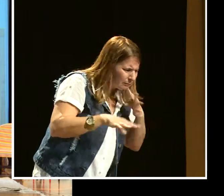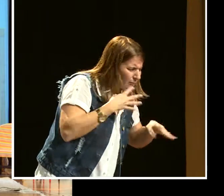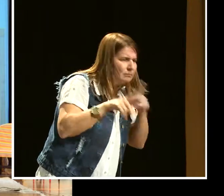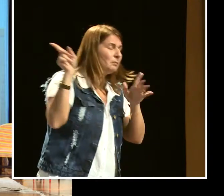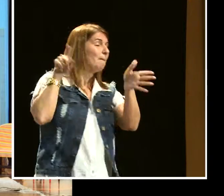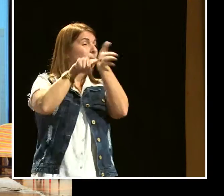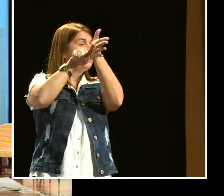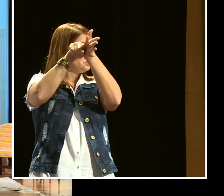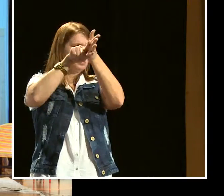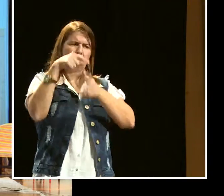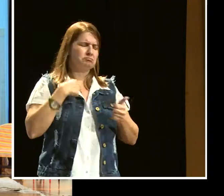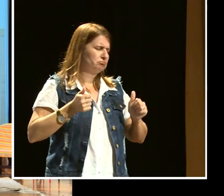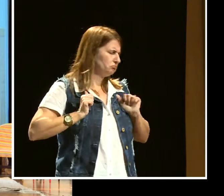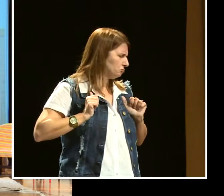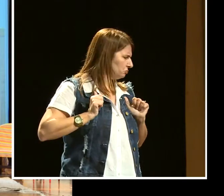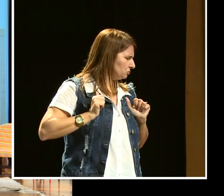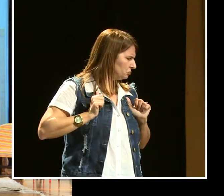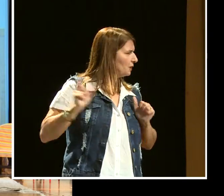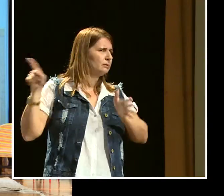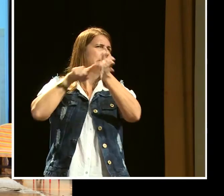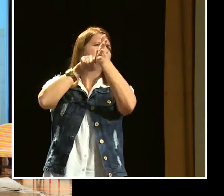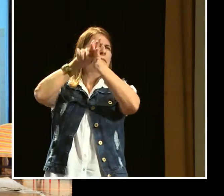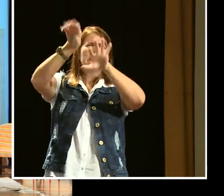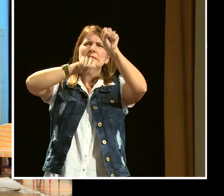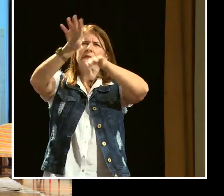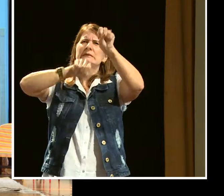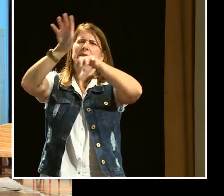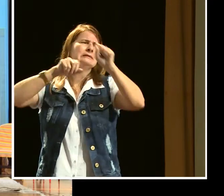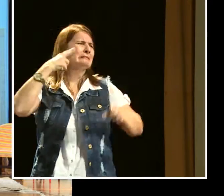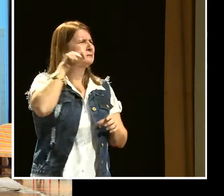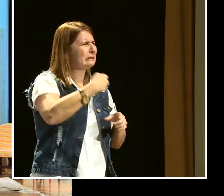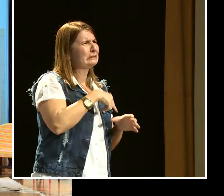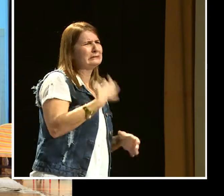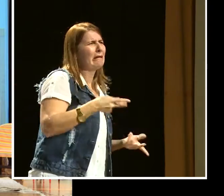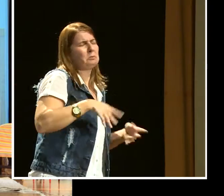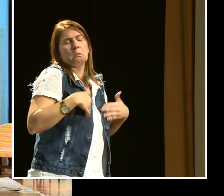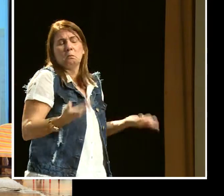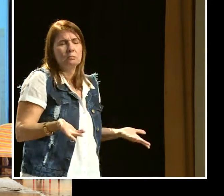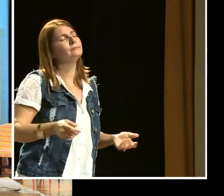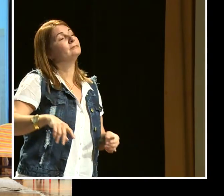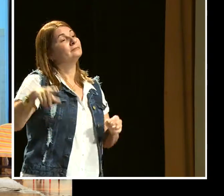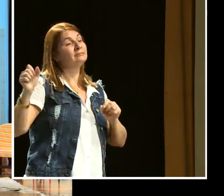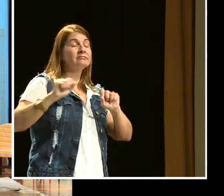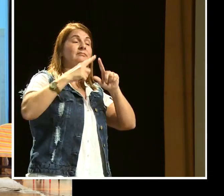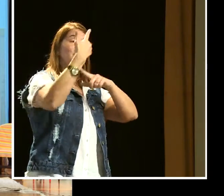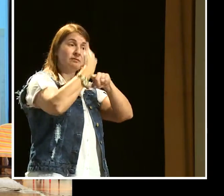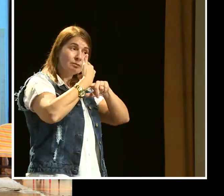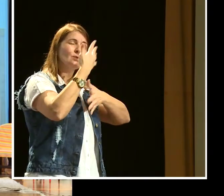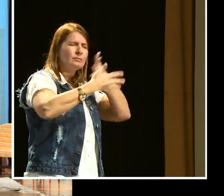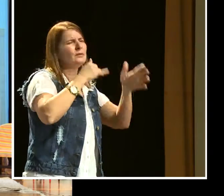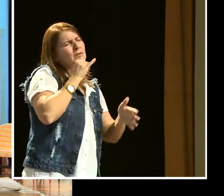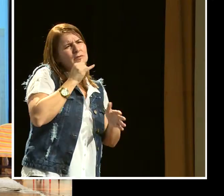Antes, eles olhavam o texto e não reconheciam. Eu não intervia. Eles pesquisavam os sinais, eles vinham até